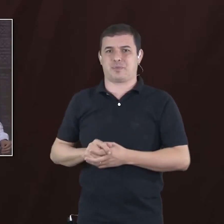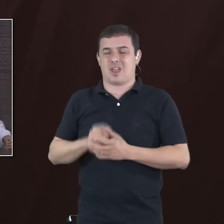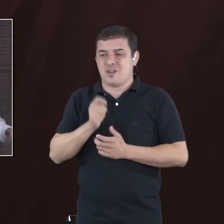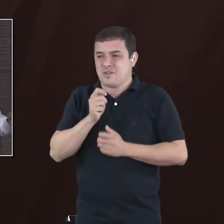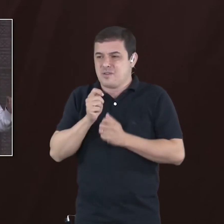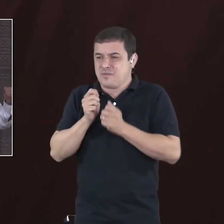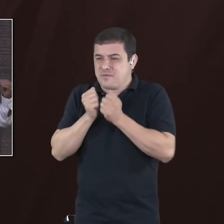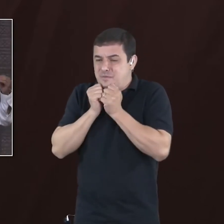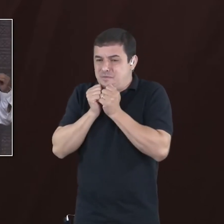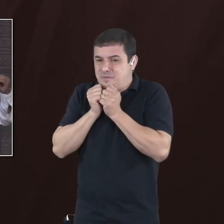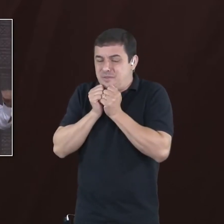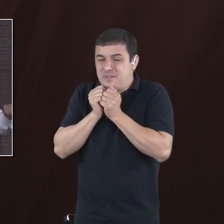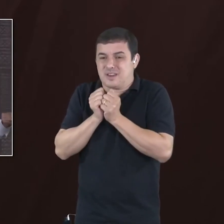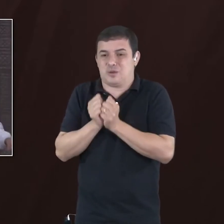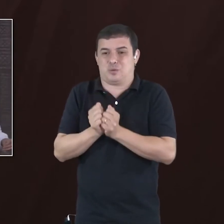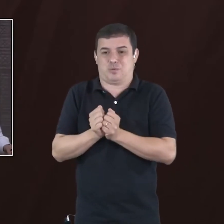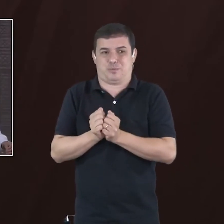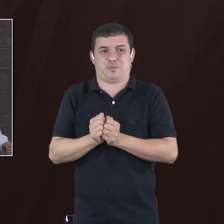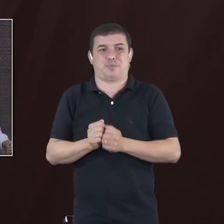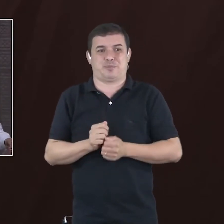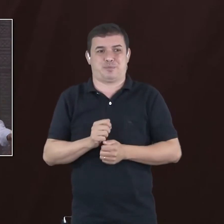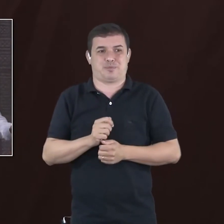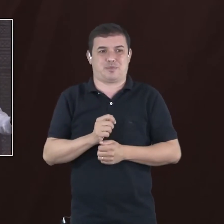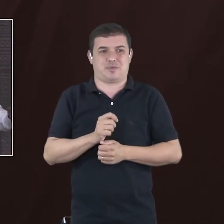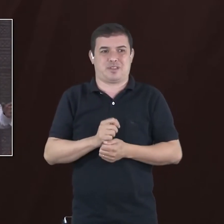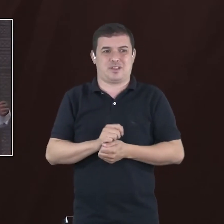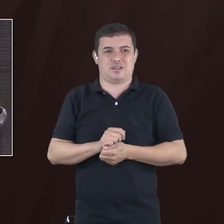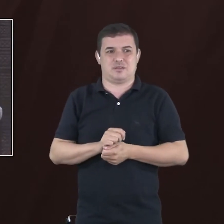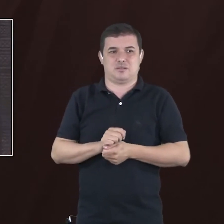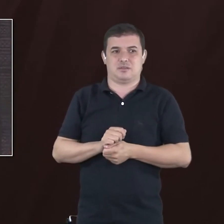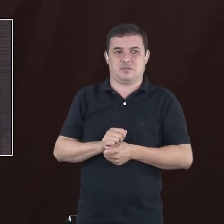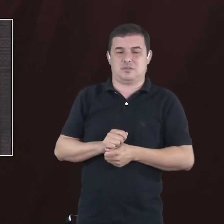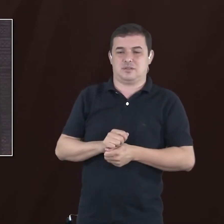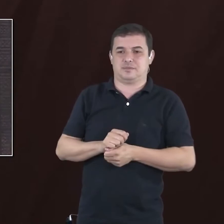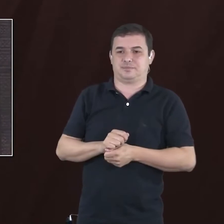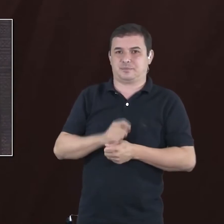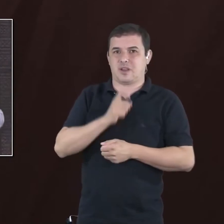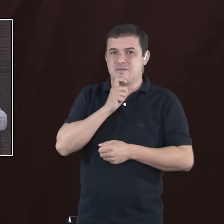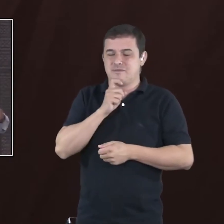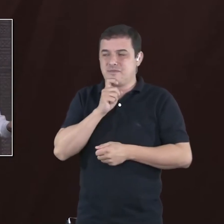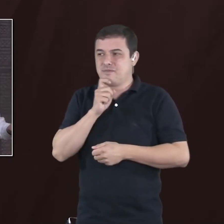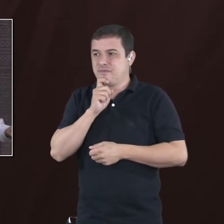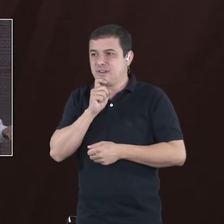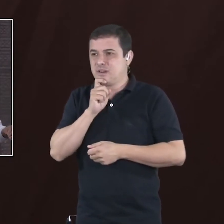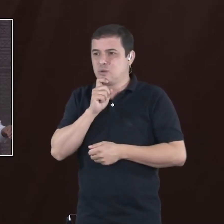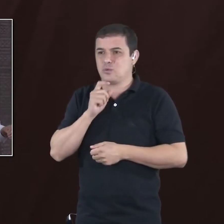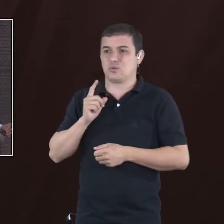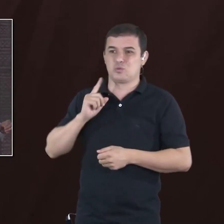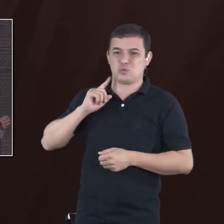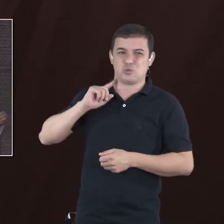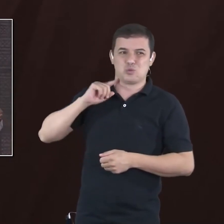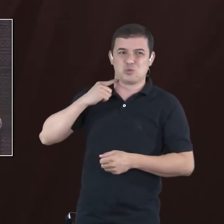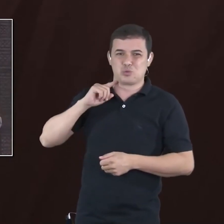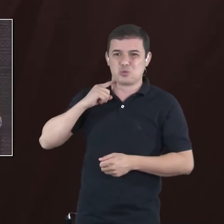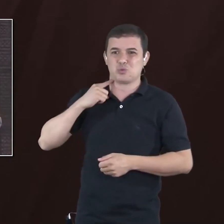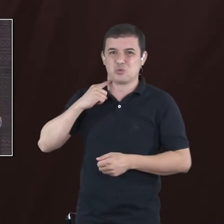frio, né, tudo formado por pedras, e certamente era um lugar sujo,